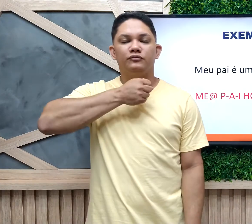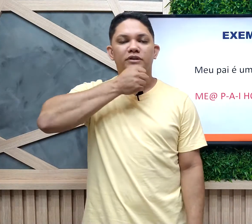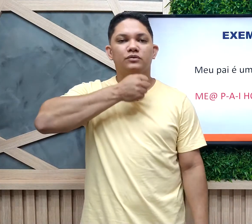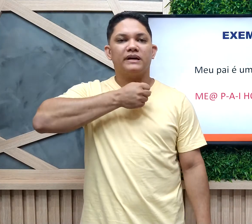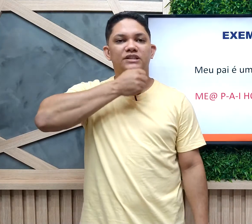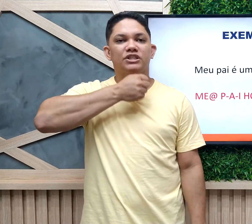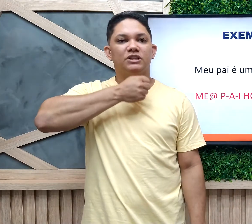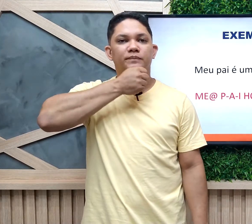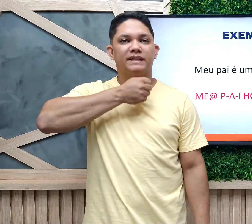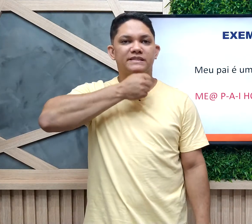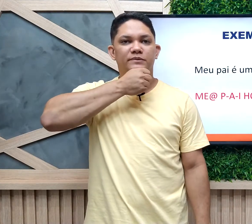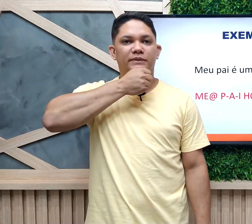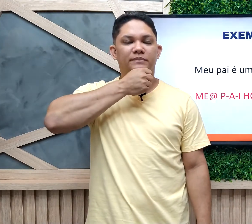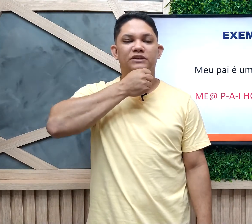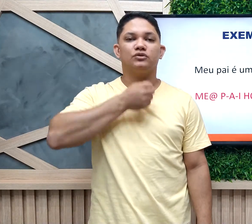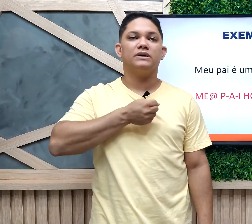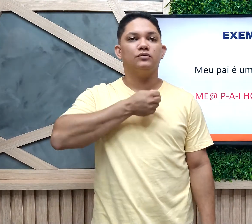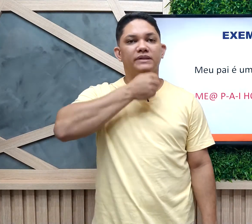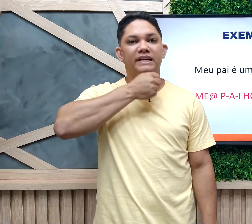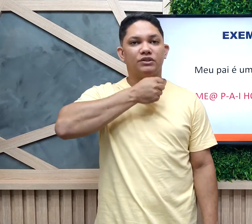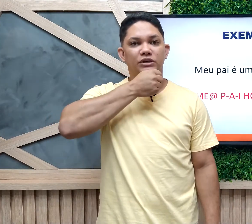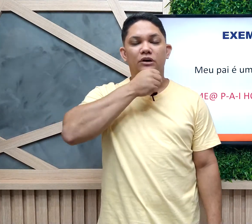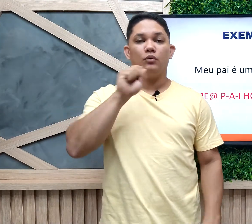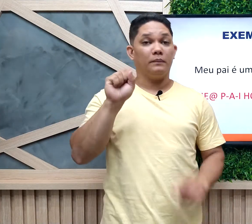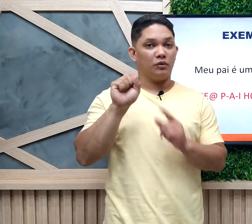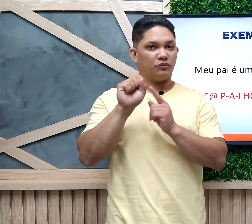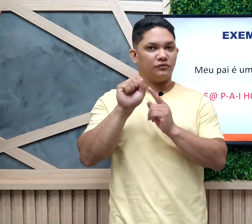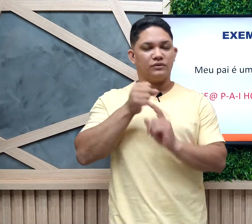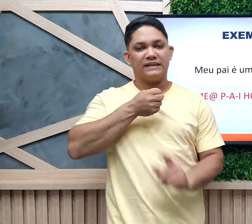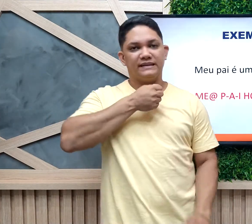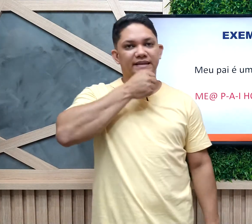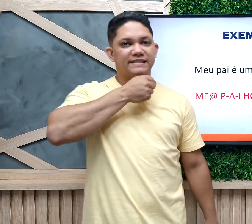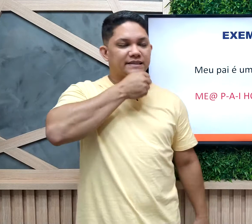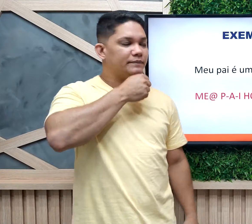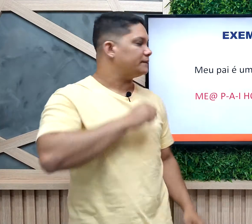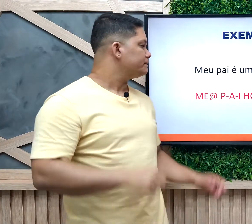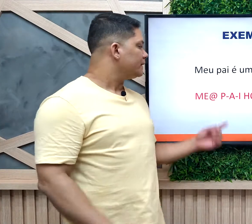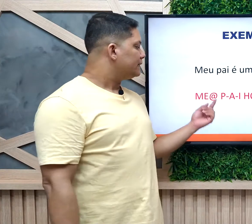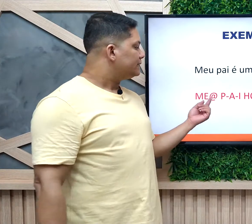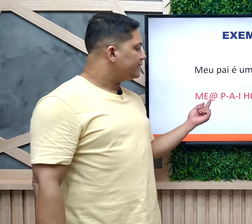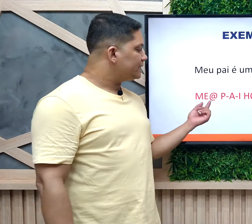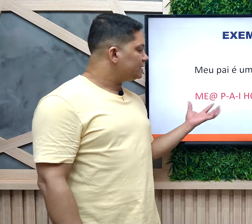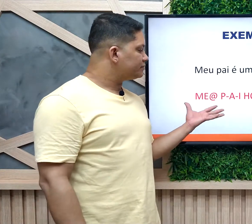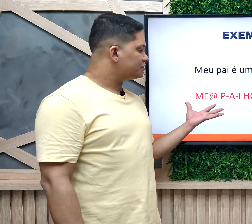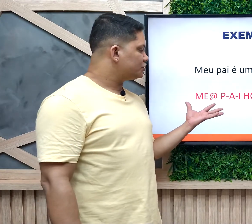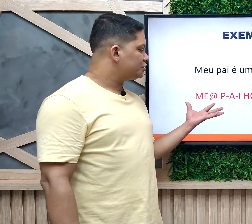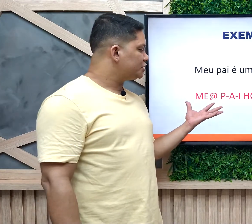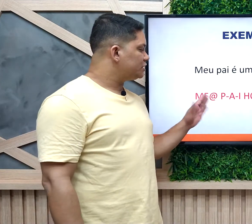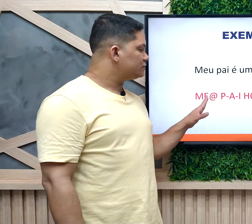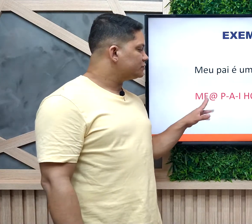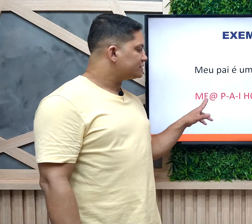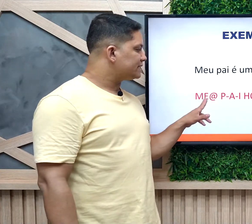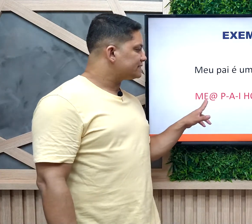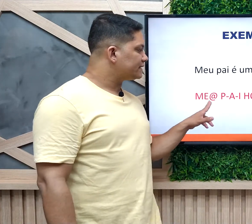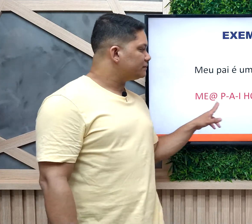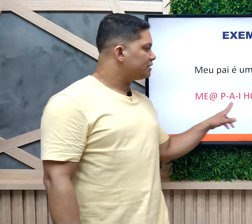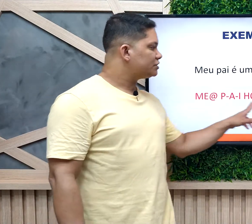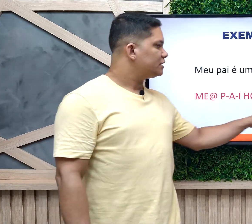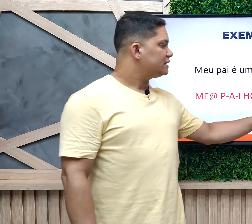movimento retilíneo para cima e para baixo, tocando o queixo, com a mão configurada em S também. Em Libras, nós diríamos exatamente